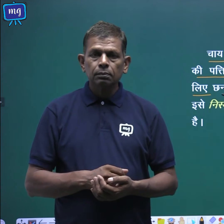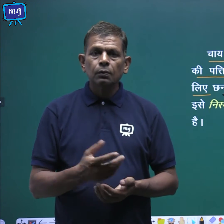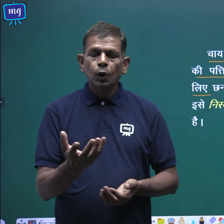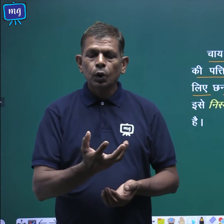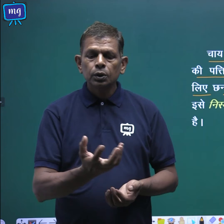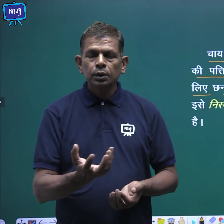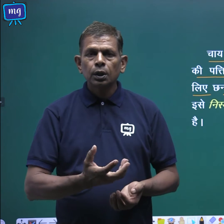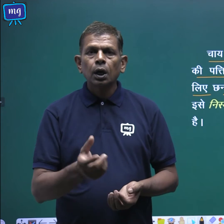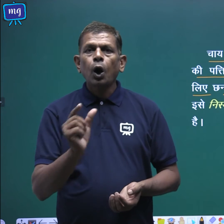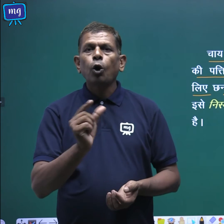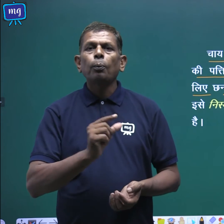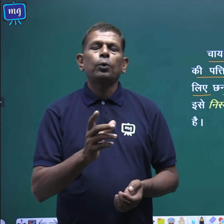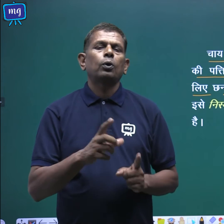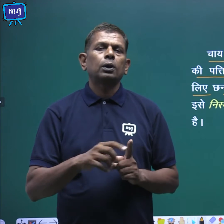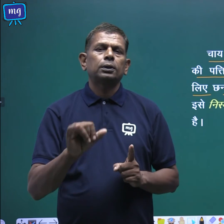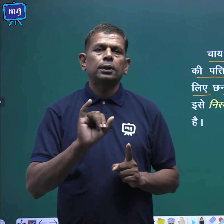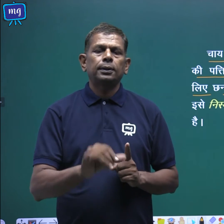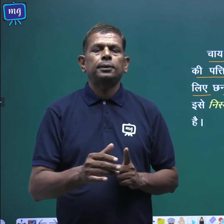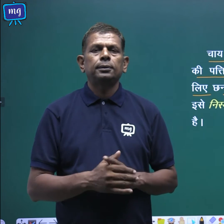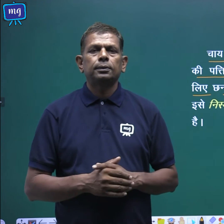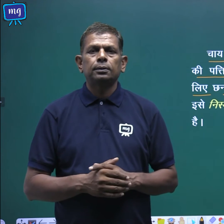छन्नी का उपयोग करते हैं।